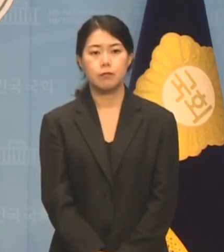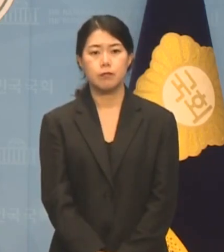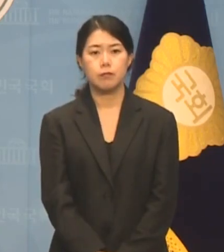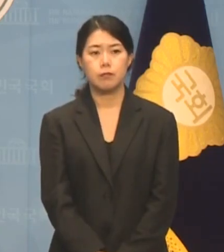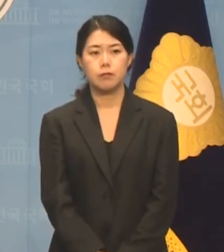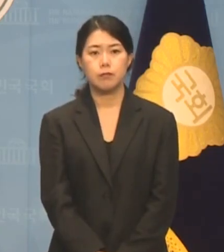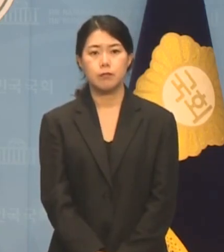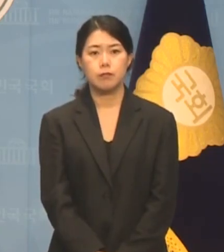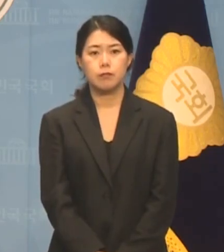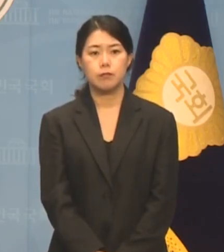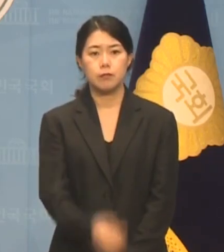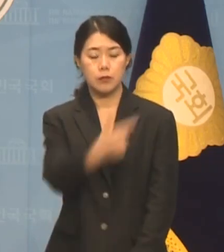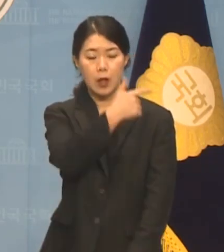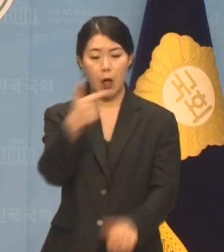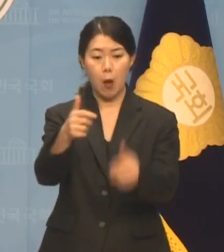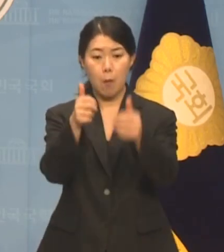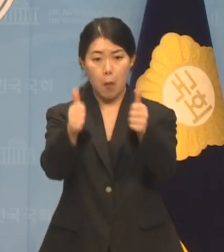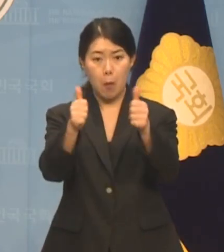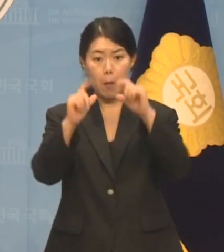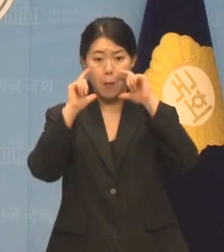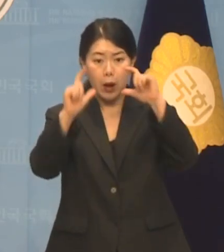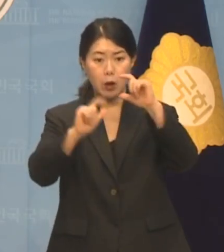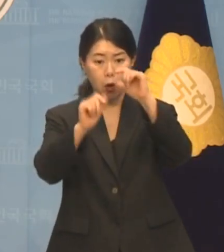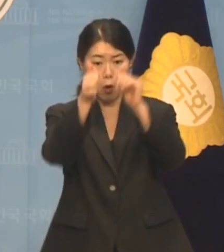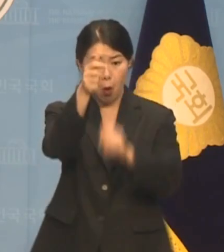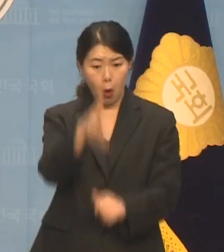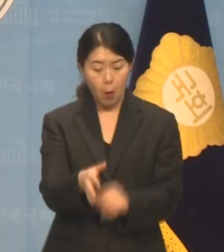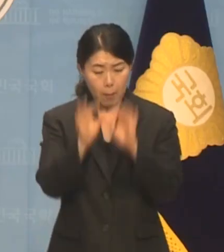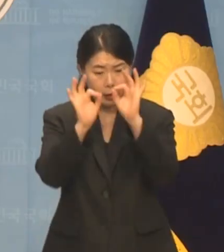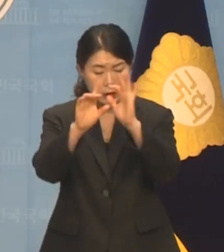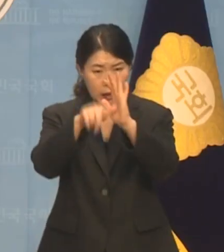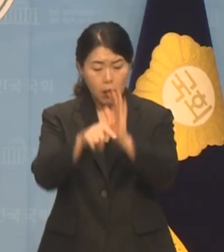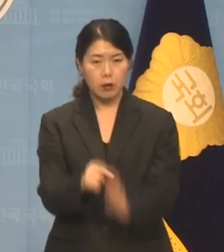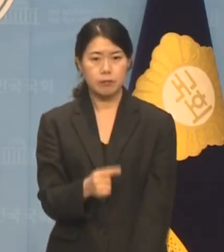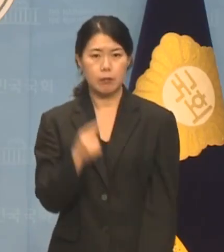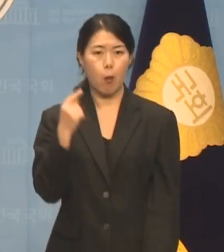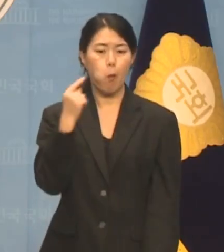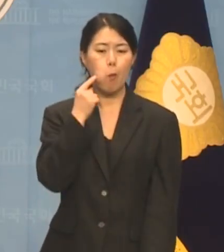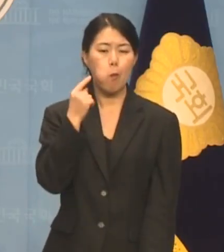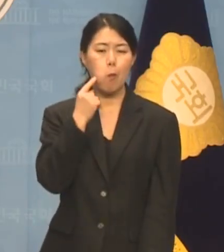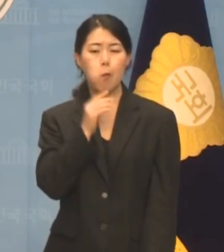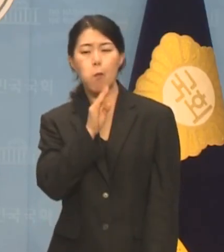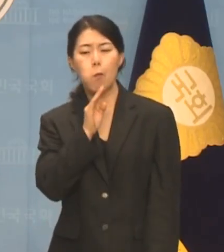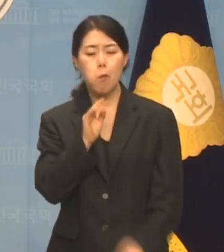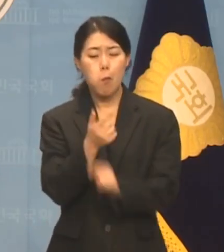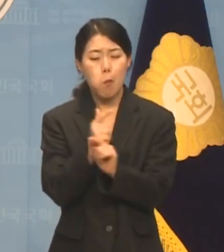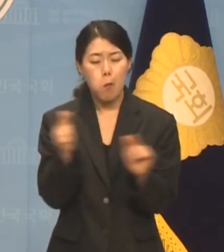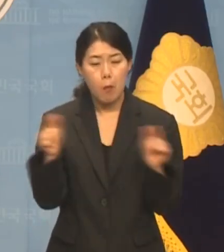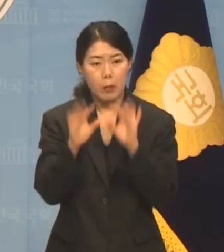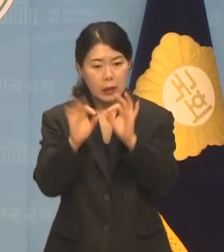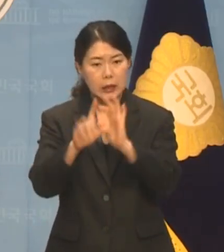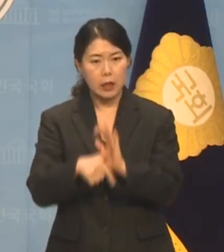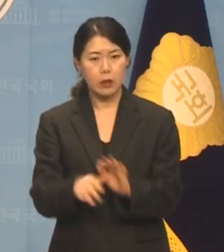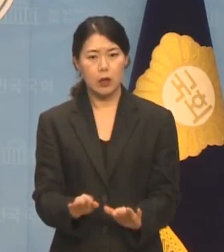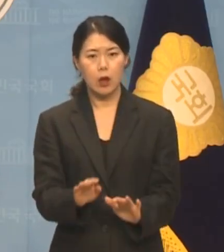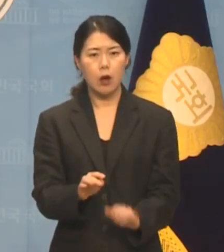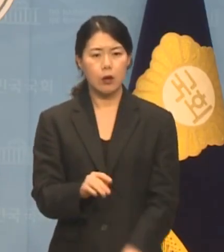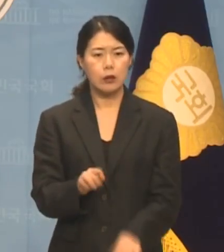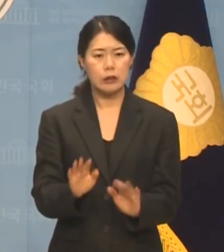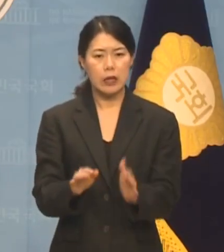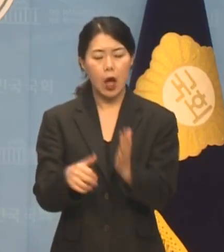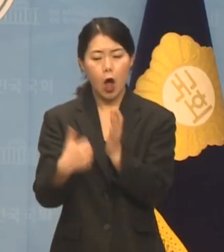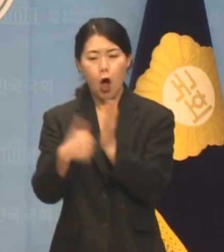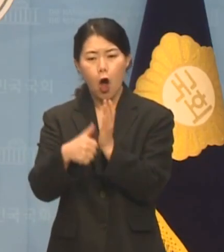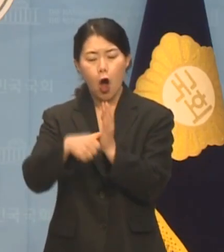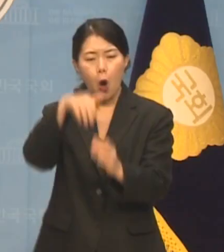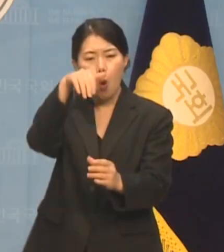이미 많은 대법원 판결에서도 허위사실은 선거인으로 하여금 후보자에 대한 판단을 그르치게 할